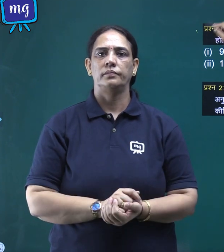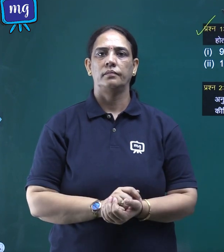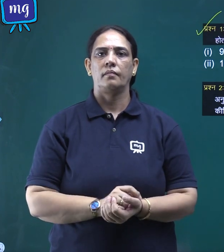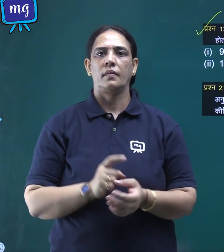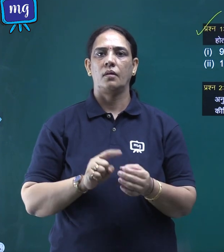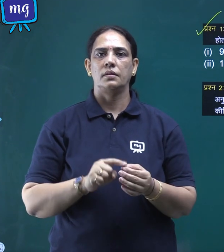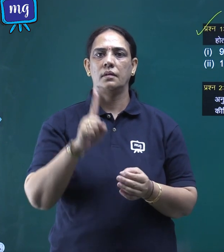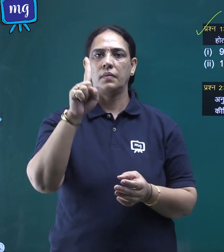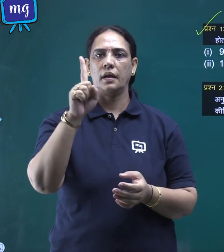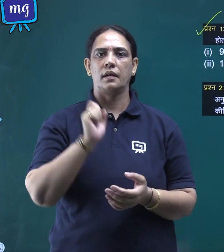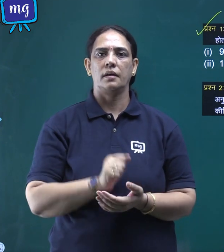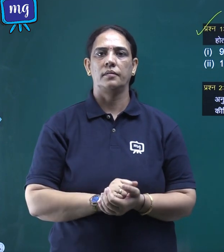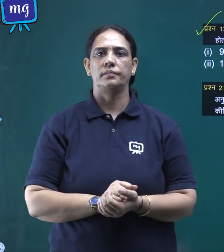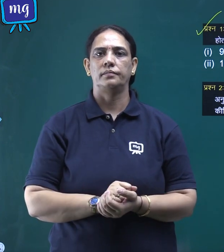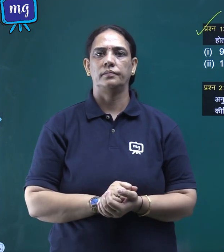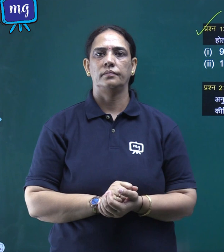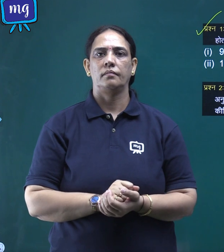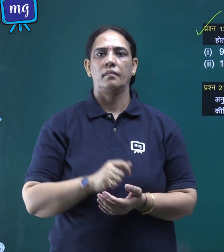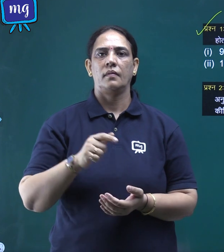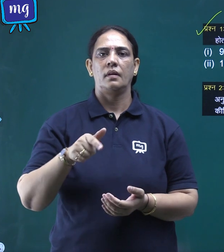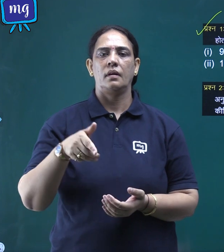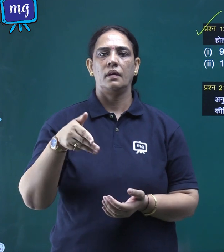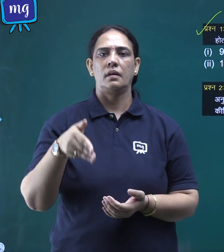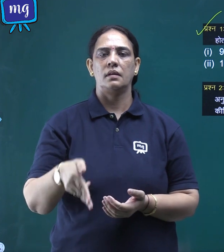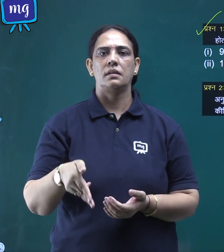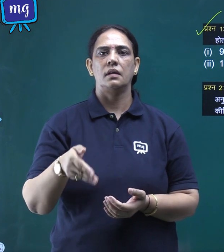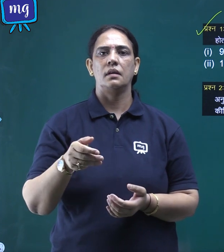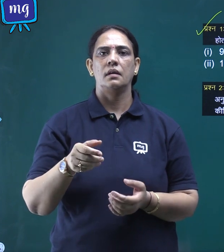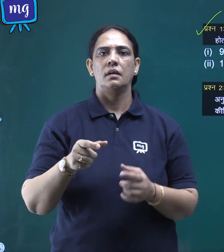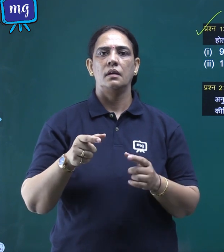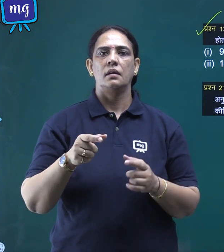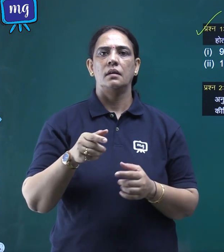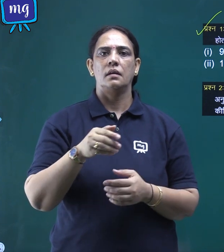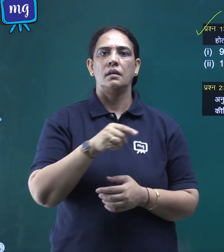प्रश्न नंबर एक, किसी चतुर्भुज के